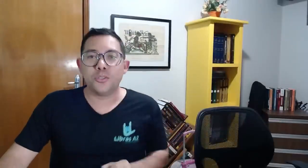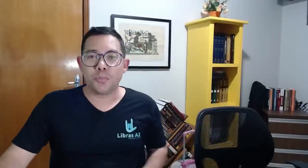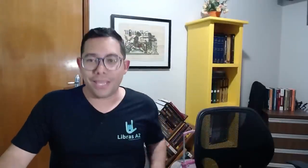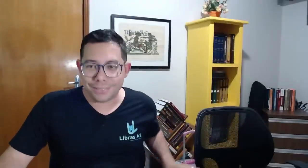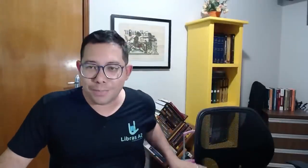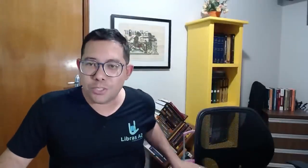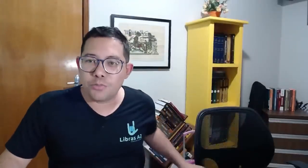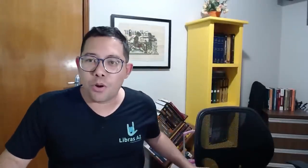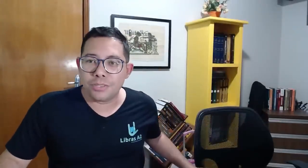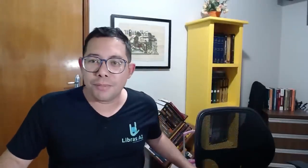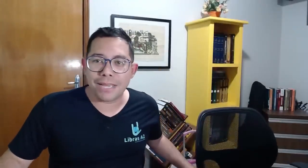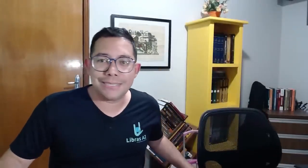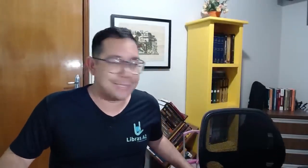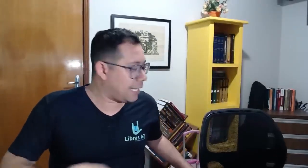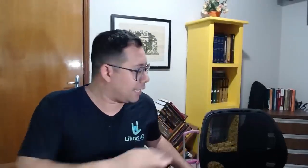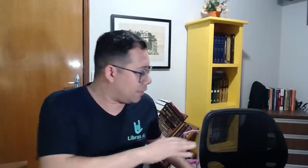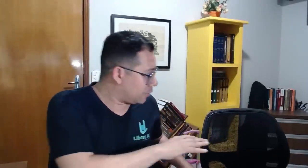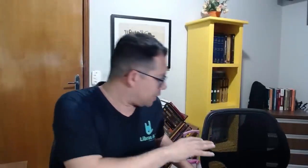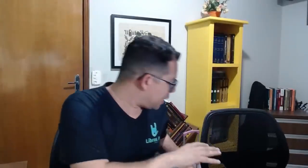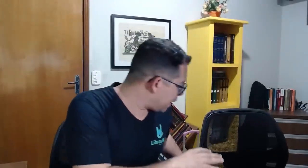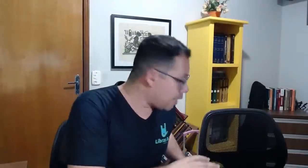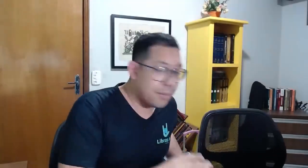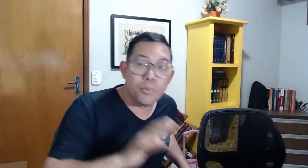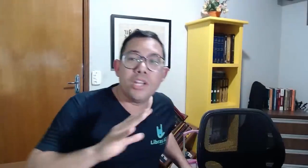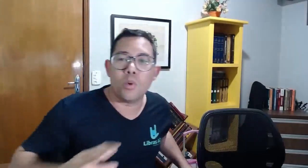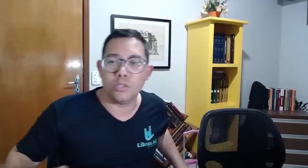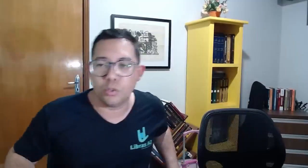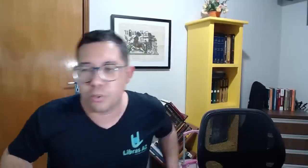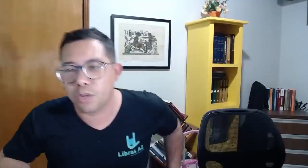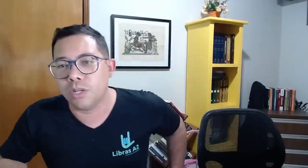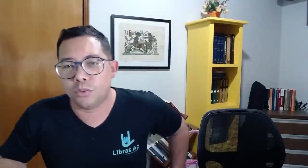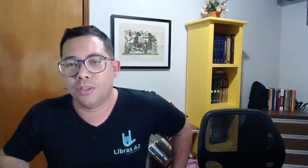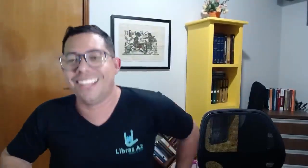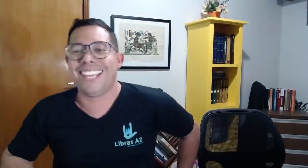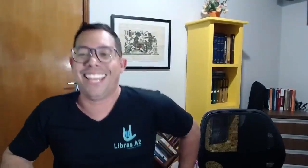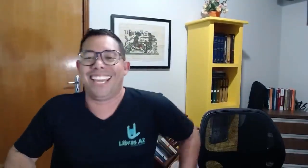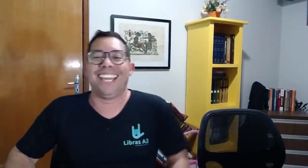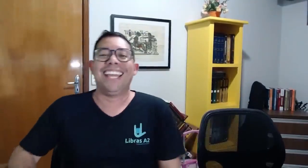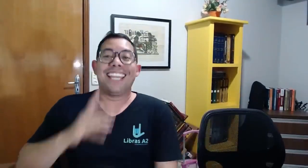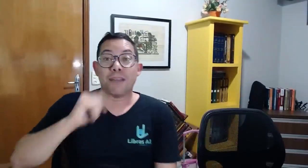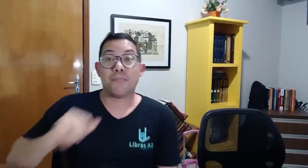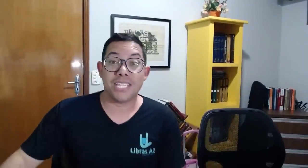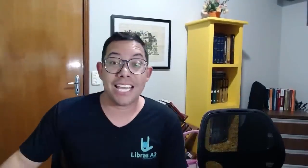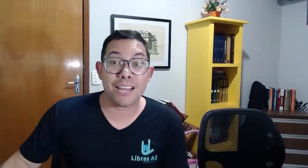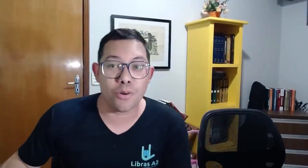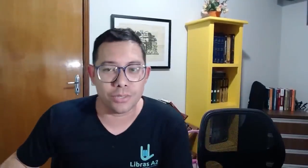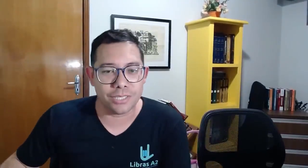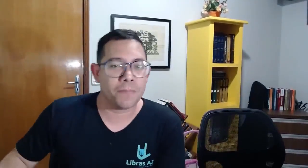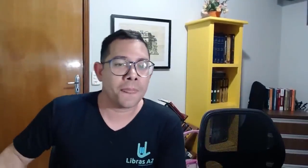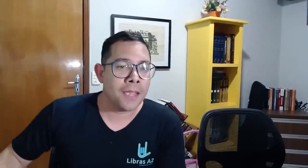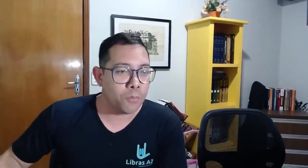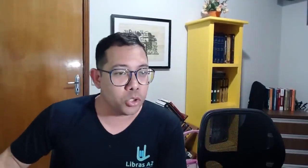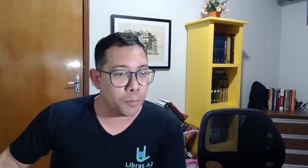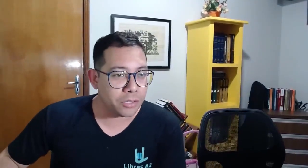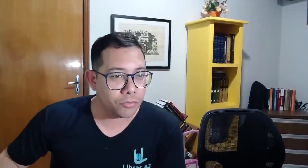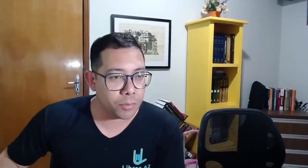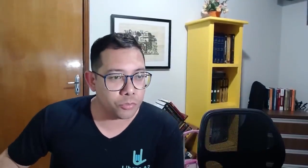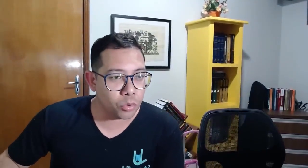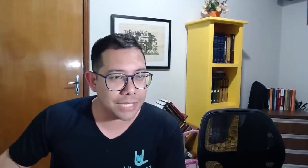Muito bem, estamos de volta, mas sem aqui, ó, sem a Kelma. Por enquanto, por enquanto. E ela volta. Muito bem, então vamos voltar